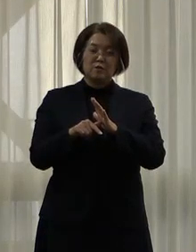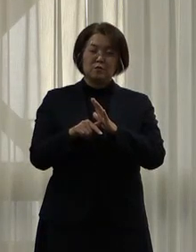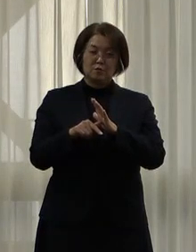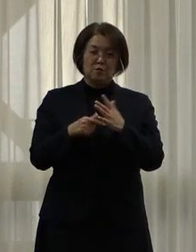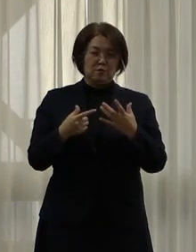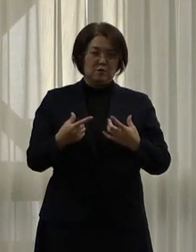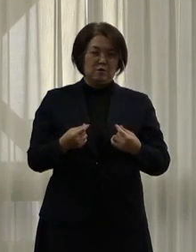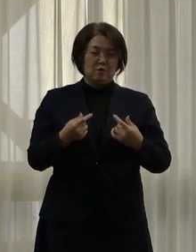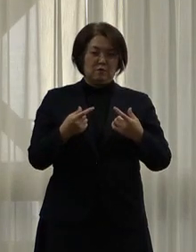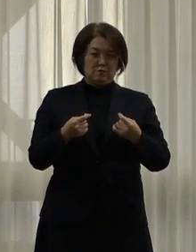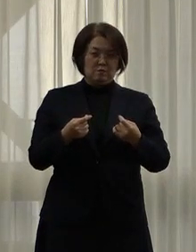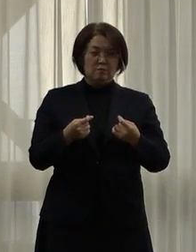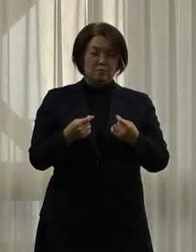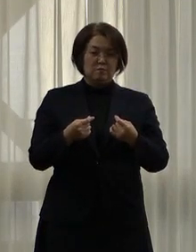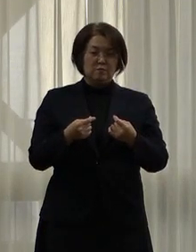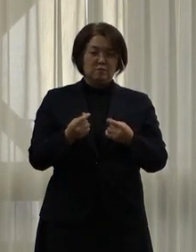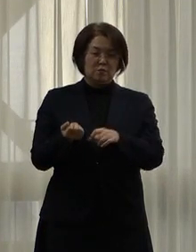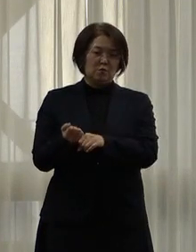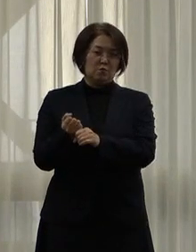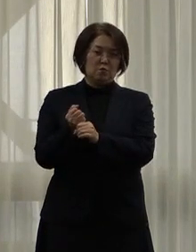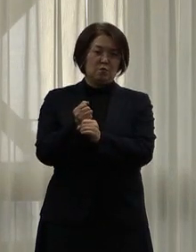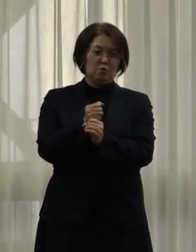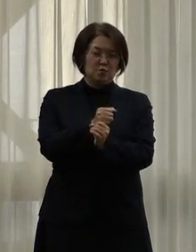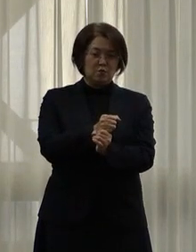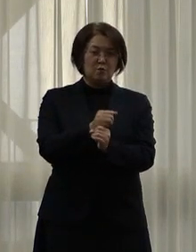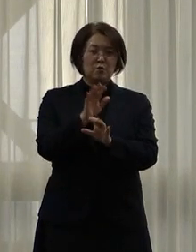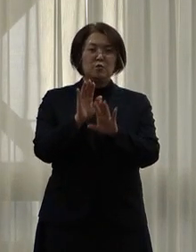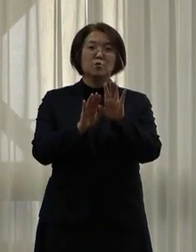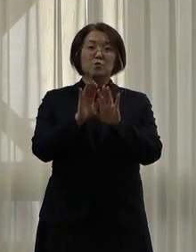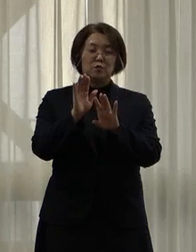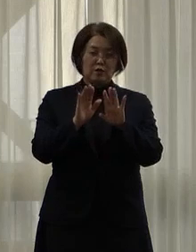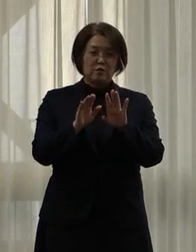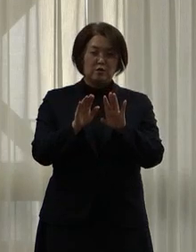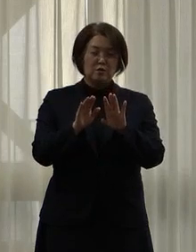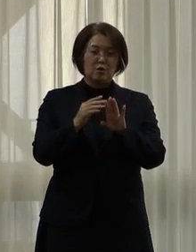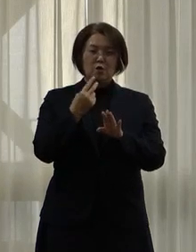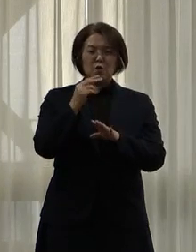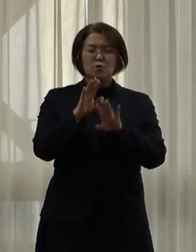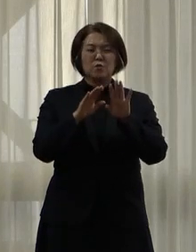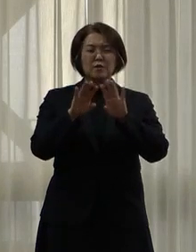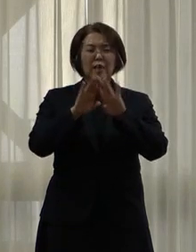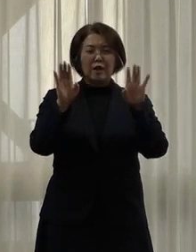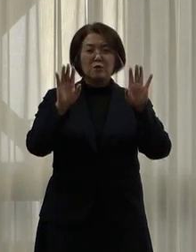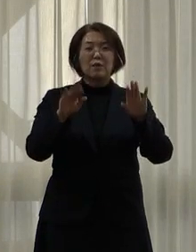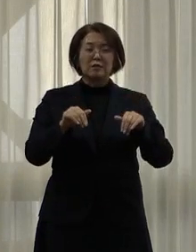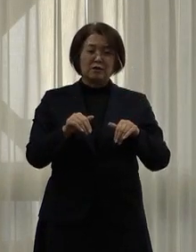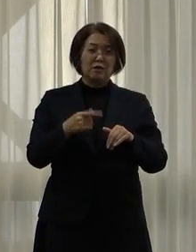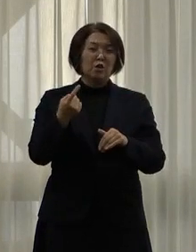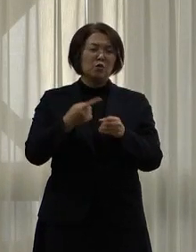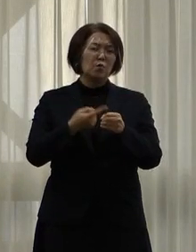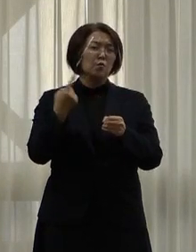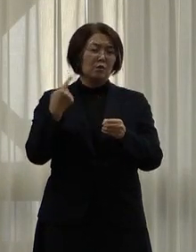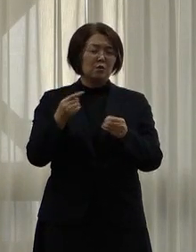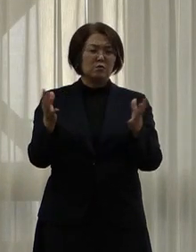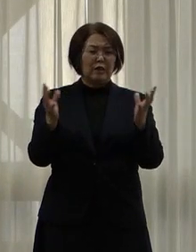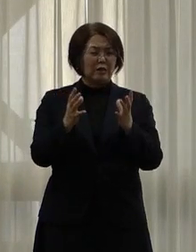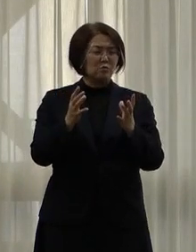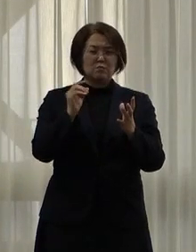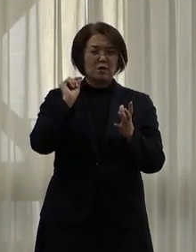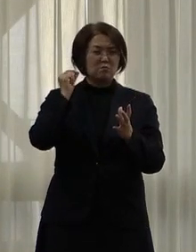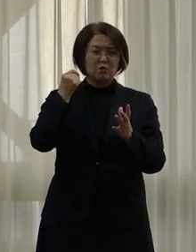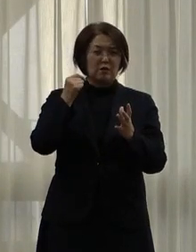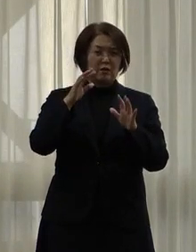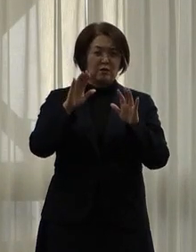着実に需要は回復してきているという、大変明るい雰囲気、去年はその会合さえできなかったんですが、今年はそんな雰